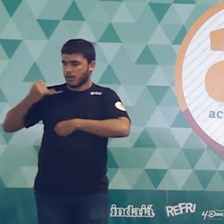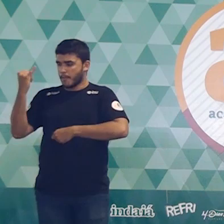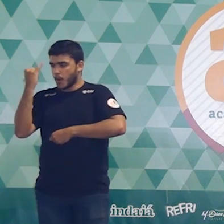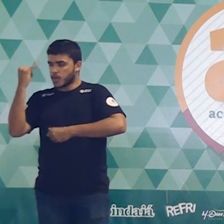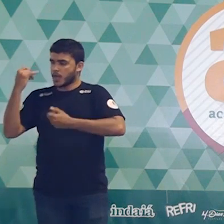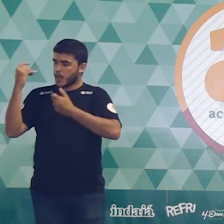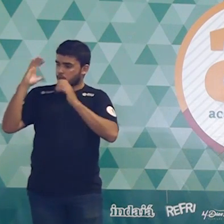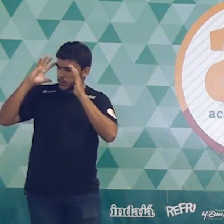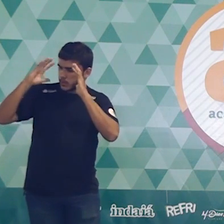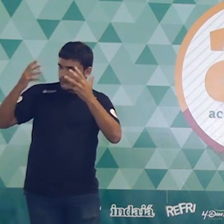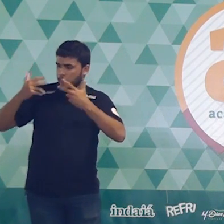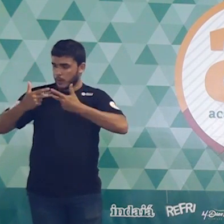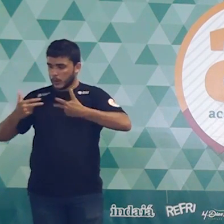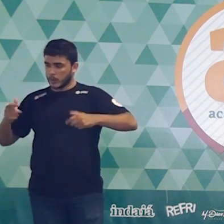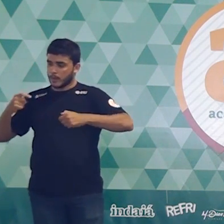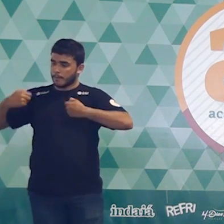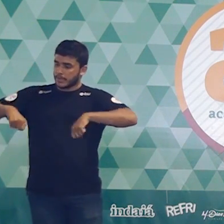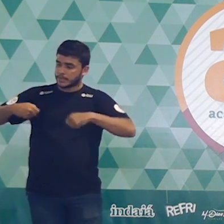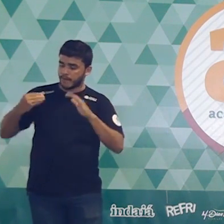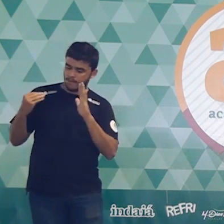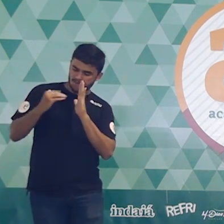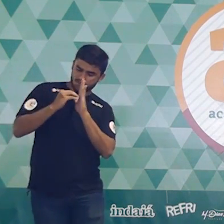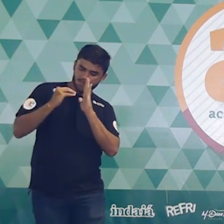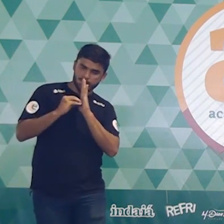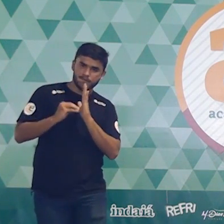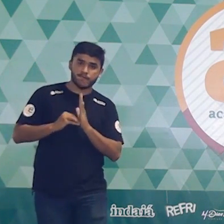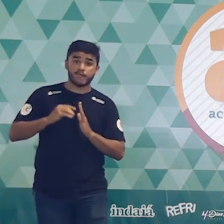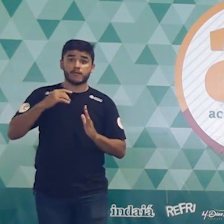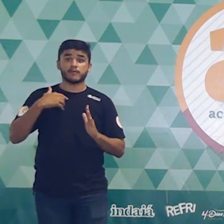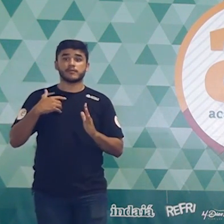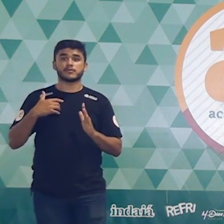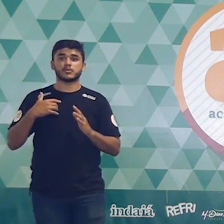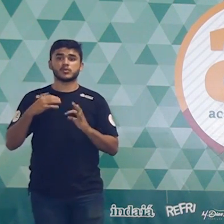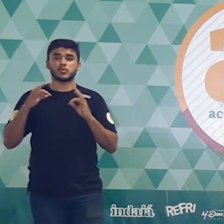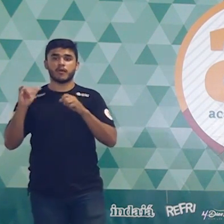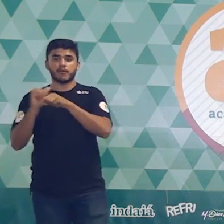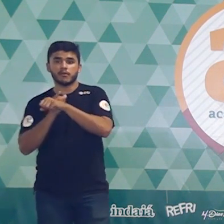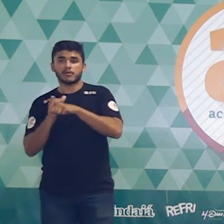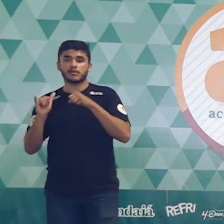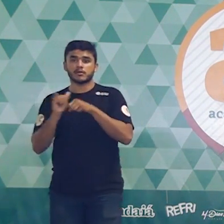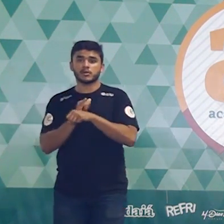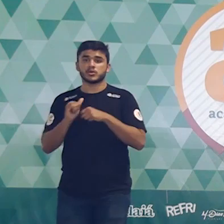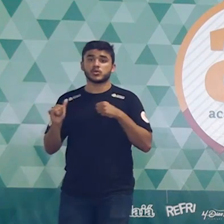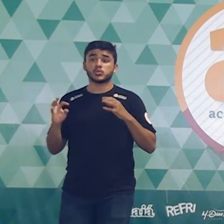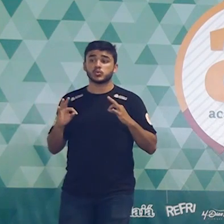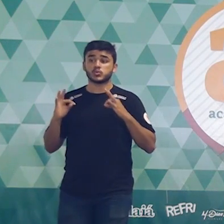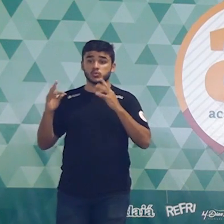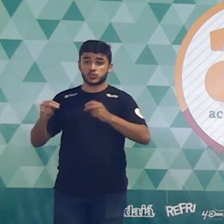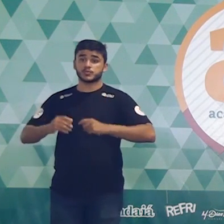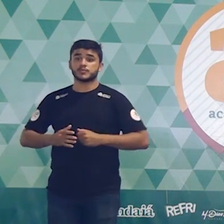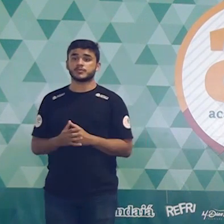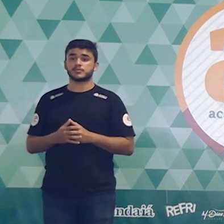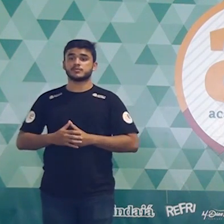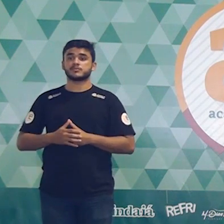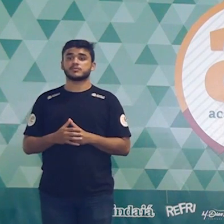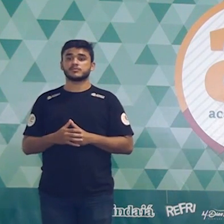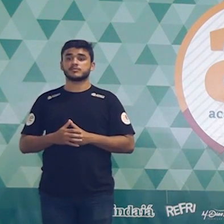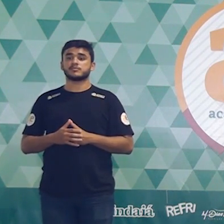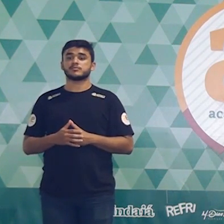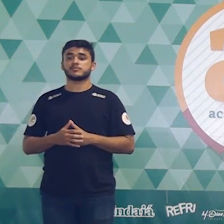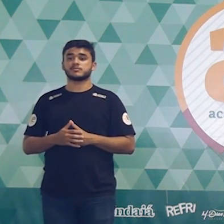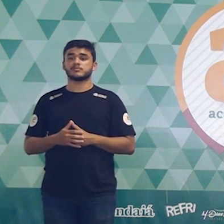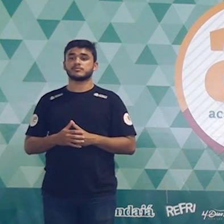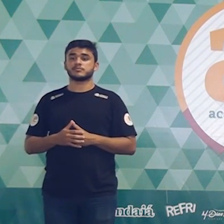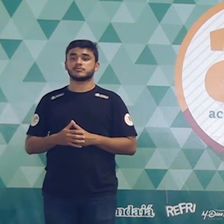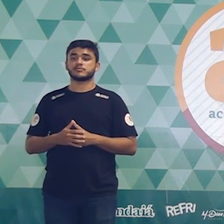Quais são os agentes que a gente usa para resolver os problemas? Governo, poder público, Estado, a gente usa esse vocabulário, né? O